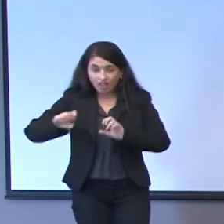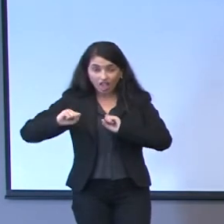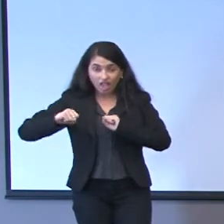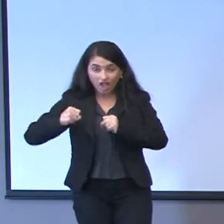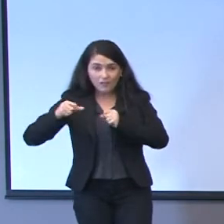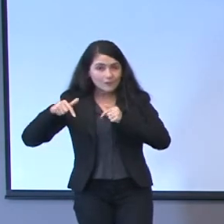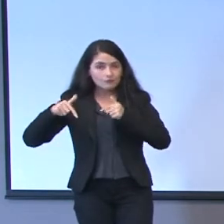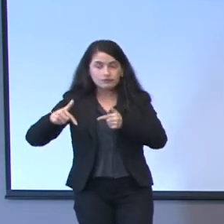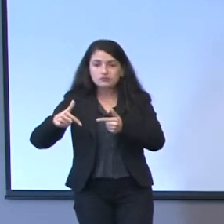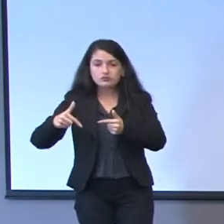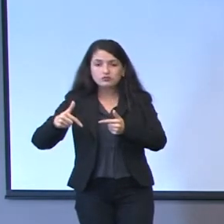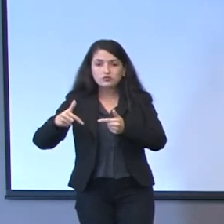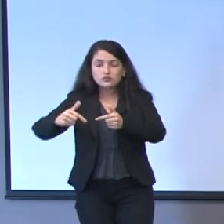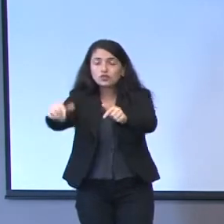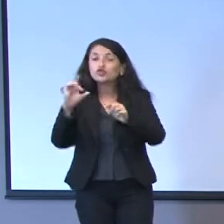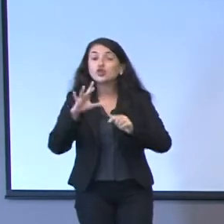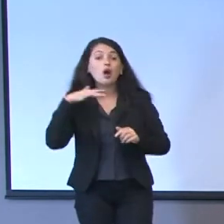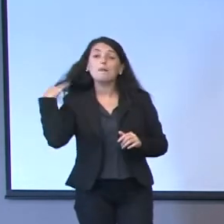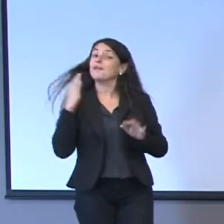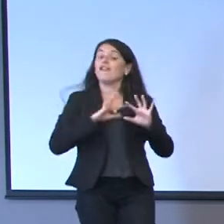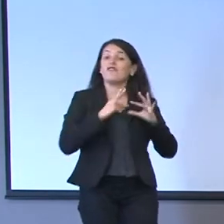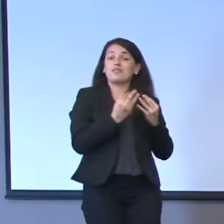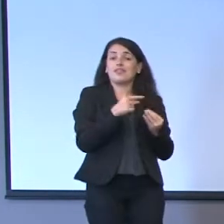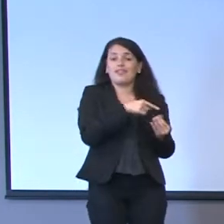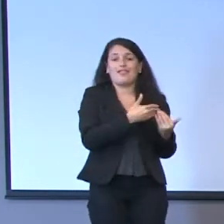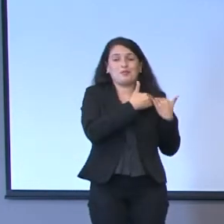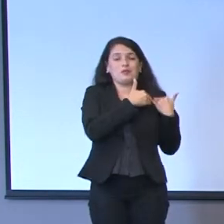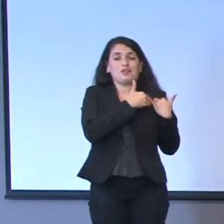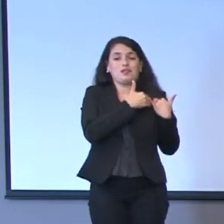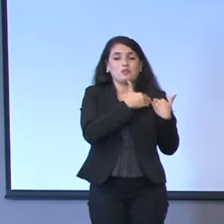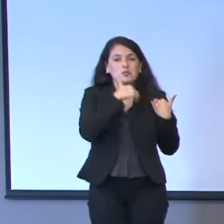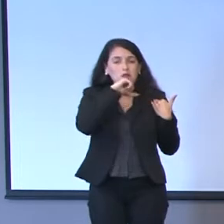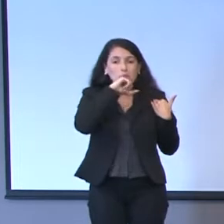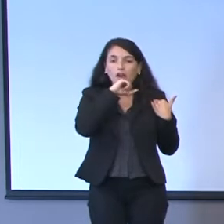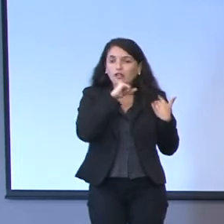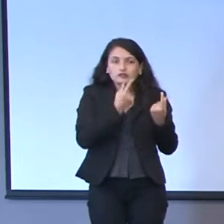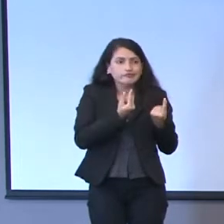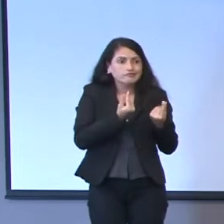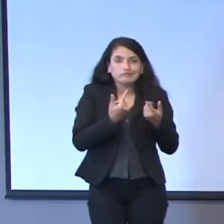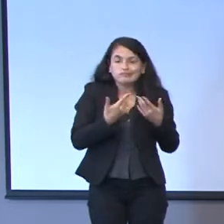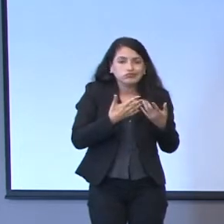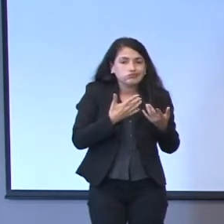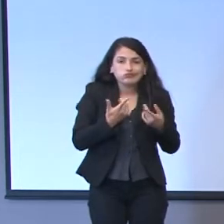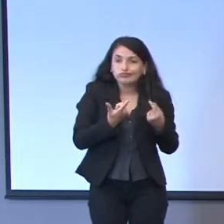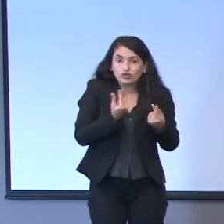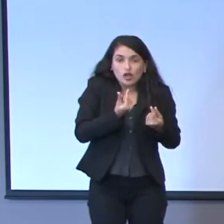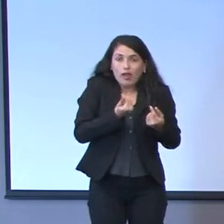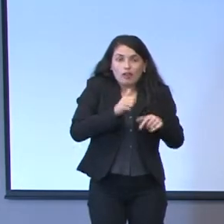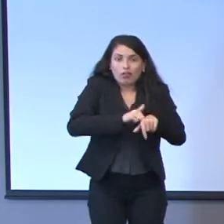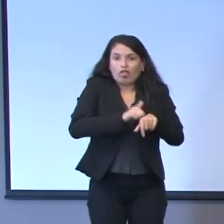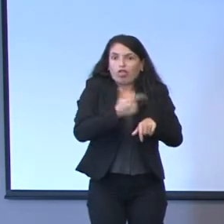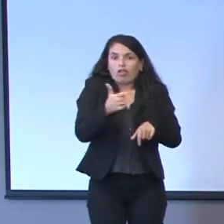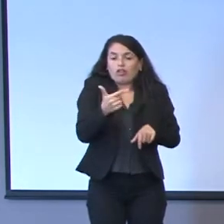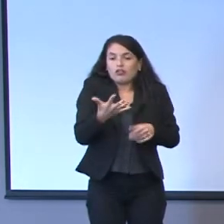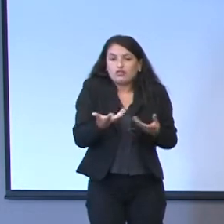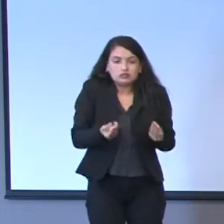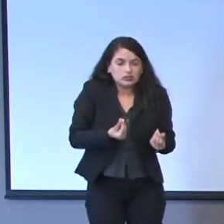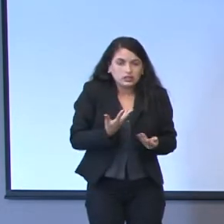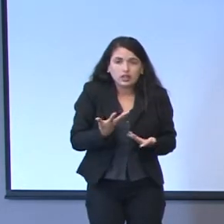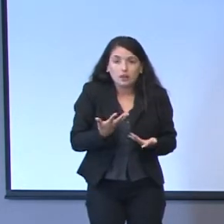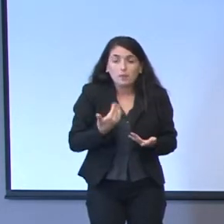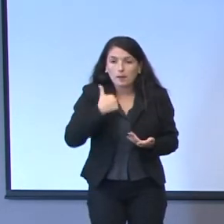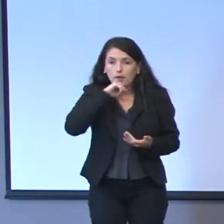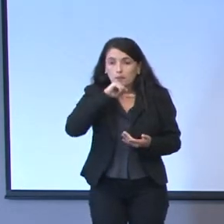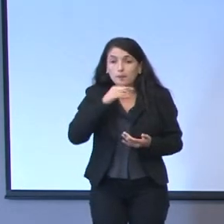naquele momento, dependia absolutamente da tua família. E minha mãe, mesmo sem condições, mandou fazer uma mesa